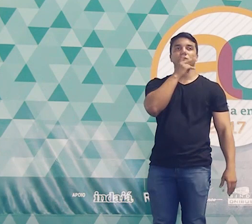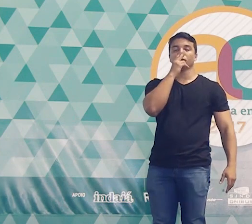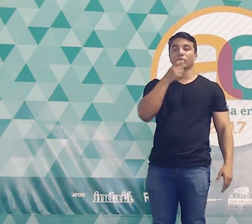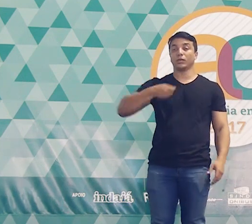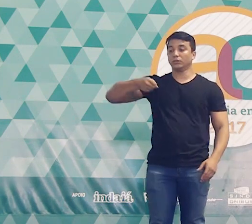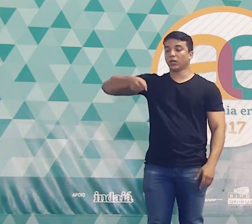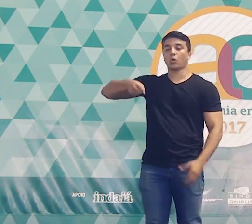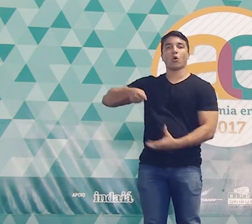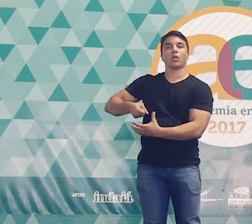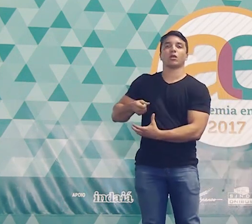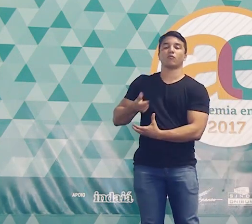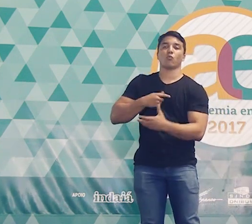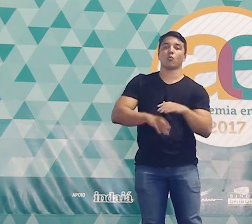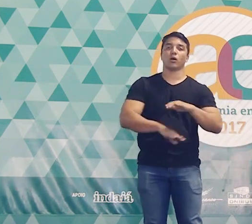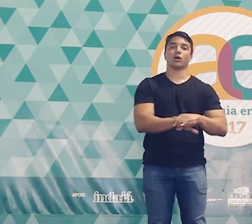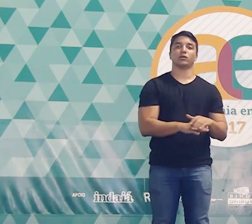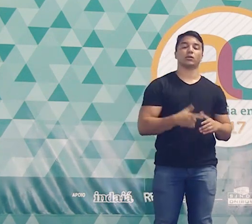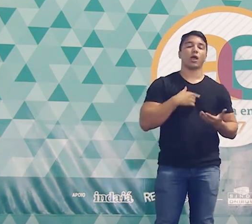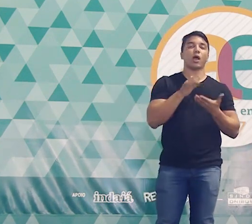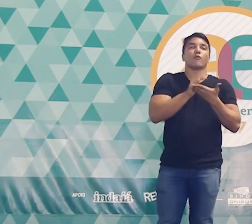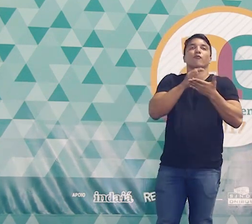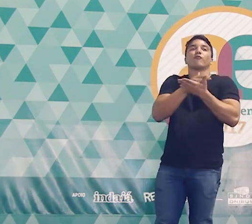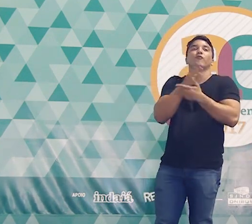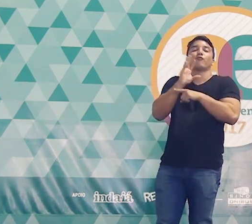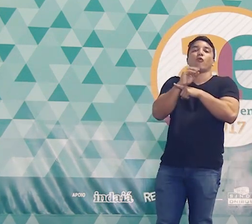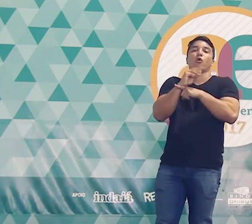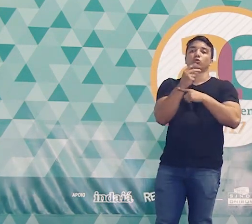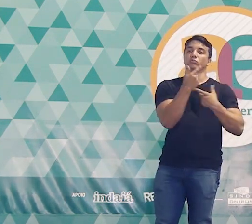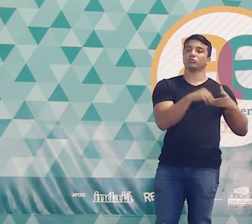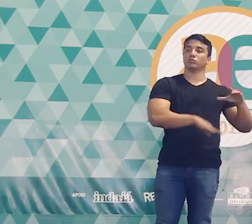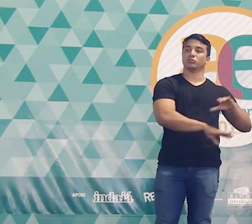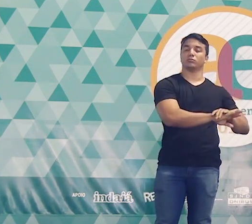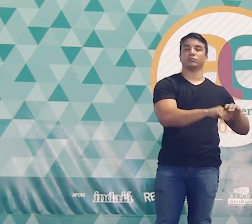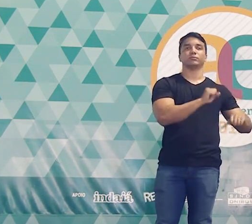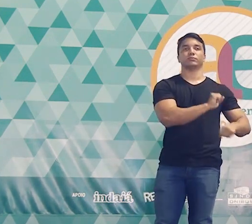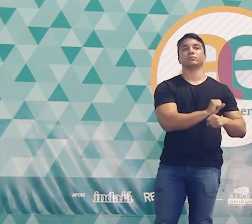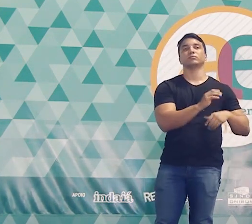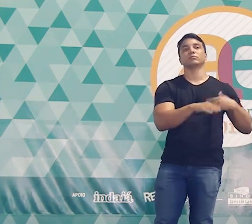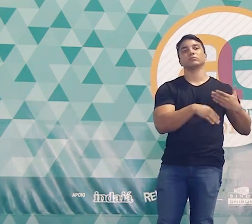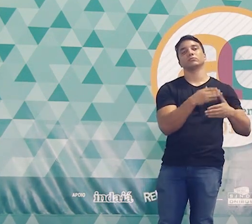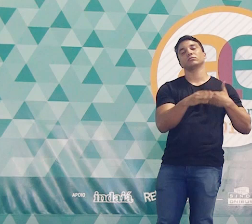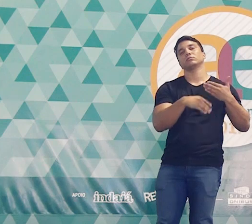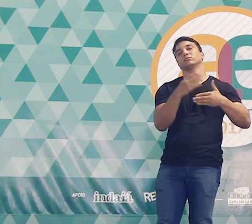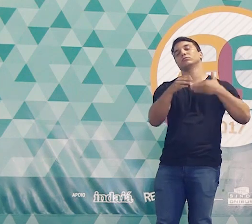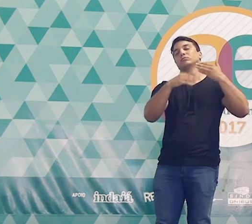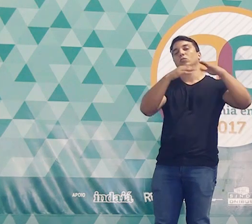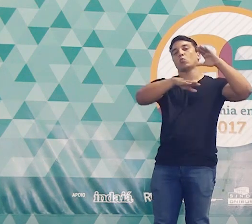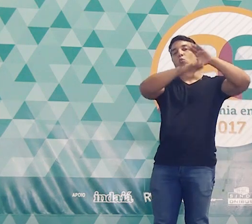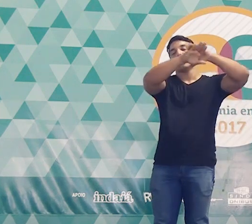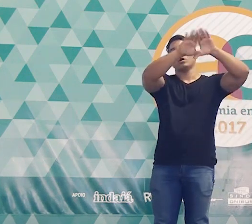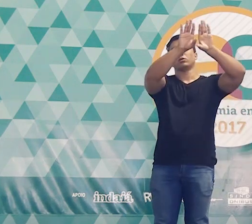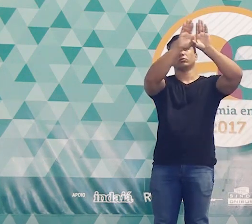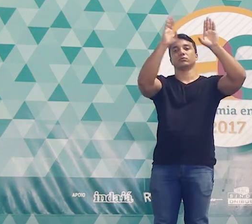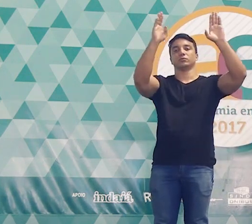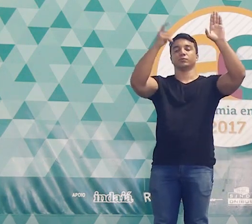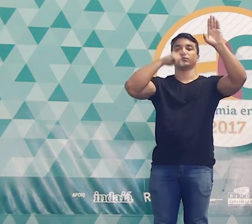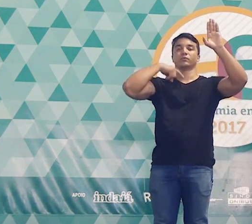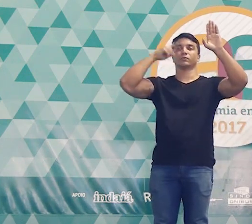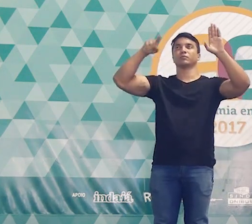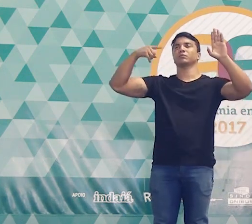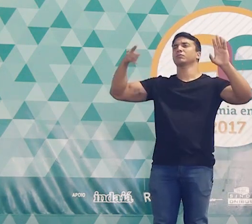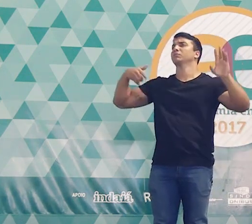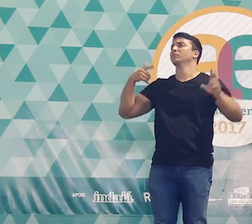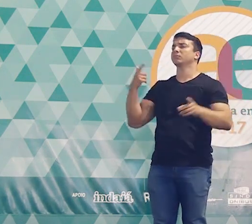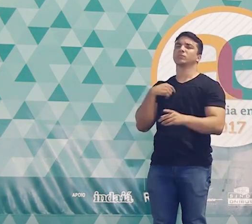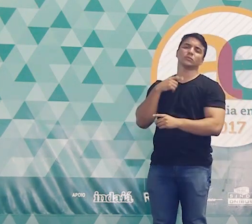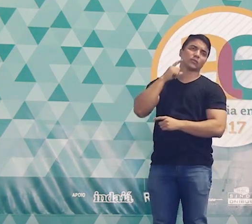sacola biodegradável e vou guardar uns álbuns de fotografia nela. Beleza, aí você guarda, enrola no saco e bota no guarda-roupa. Daqui a um tempo, se